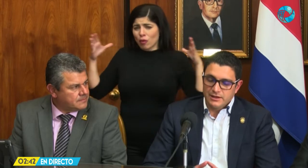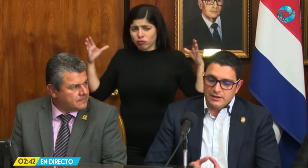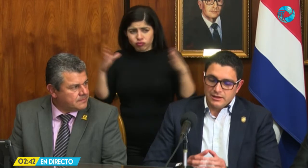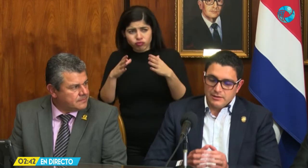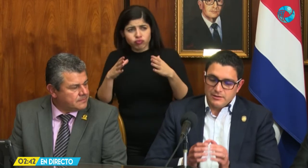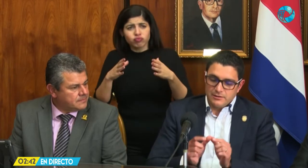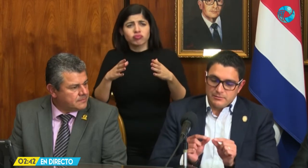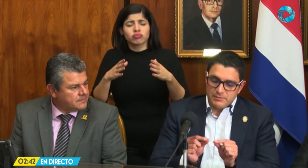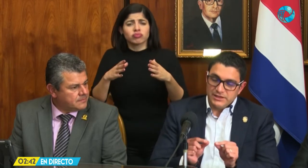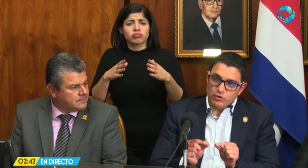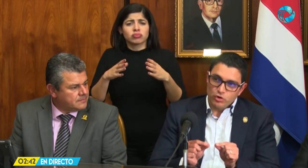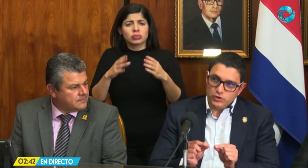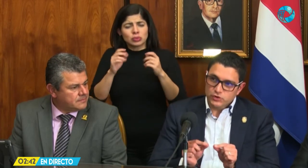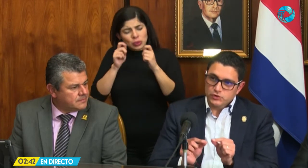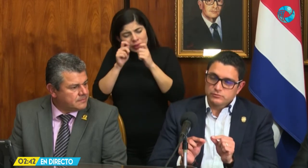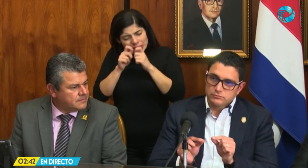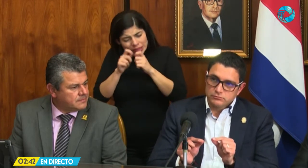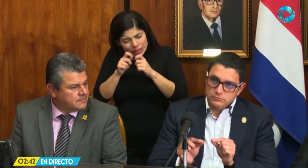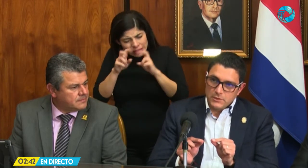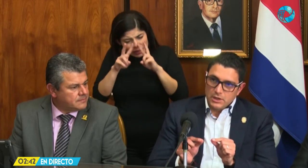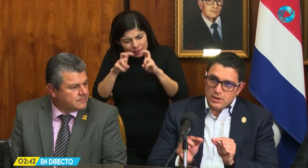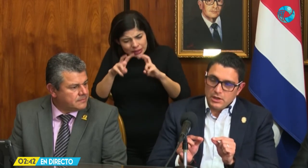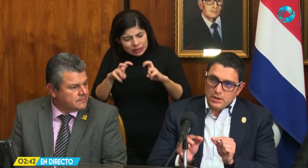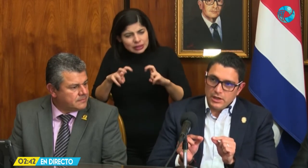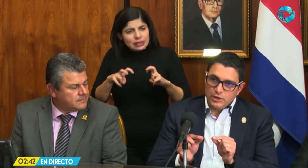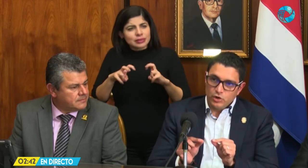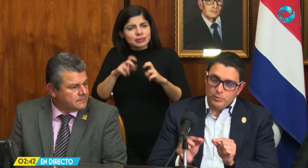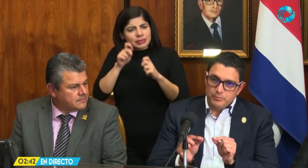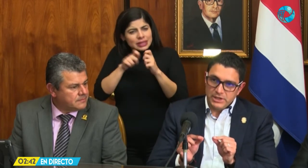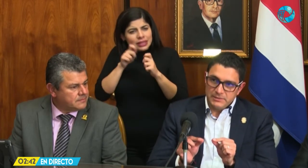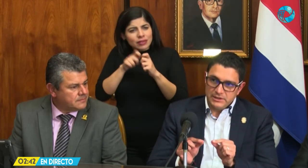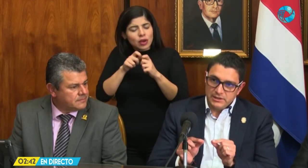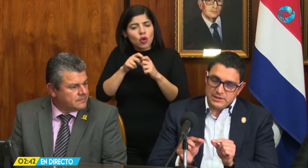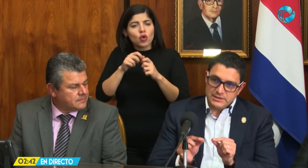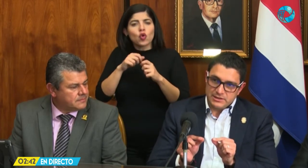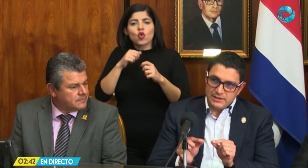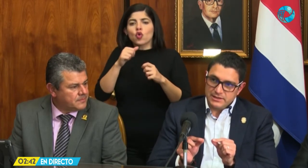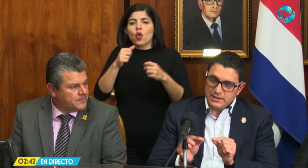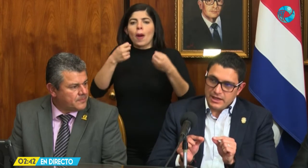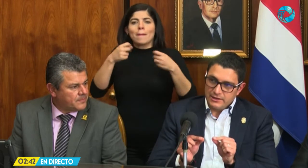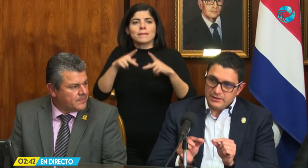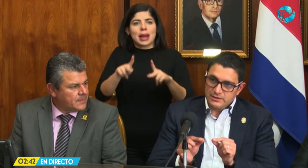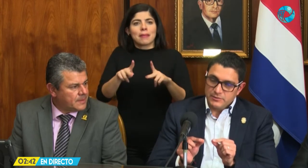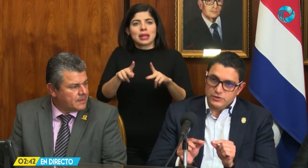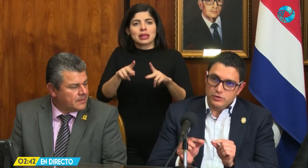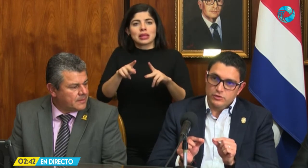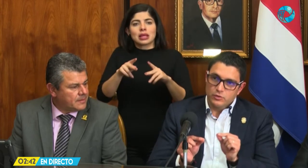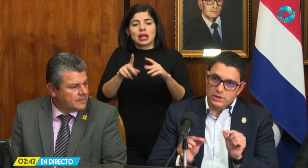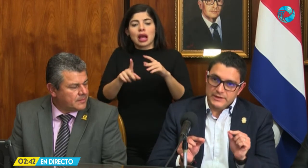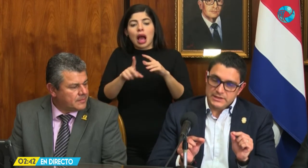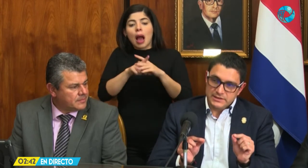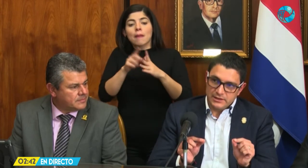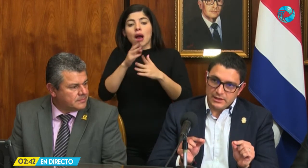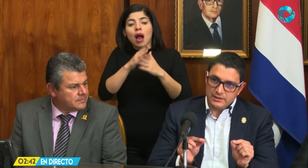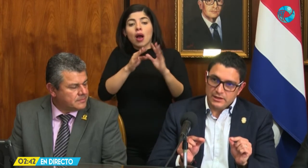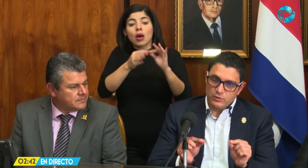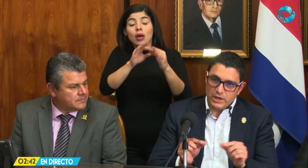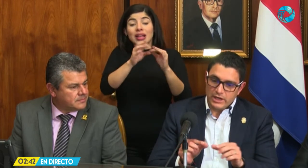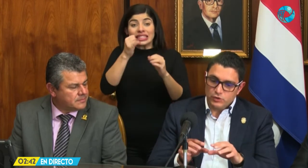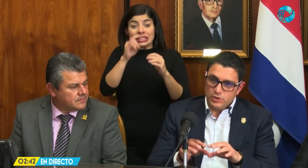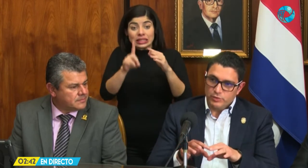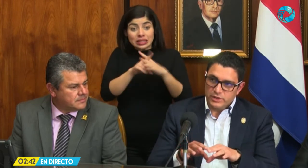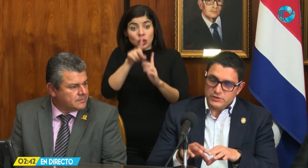bastante meticulosos en no permitir que se establezcan cadenas de transmisión una vez que se